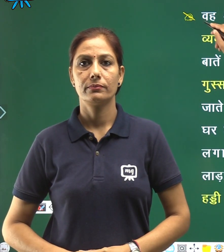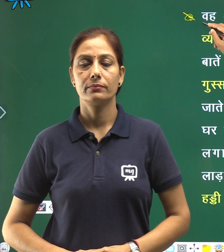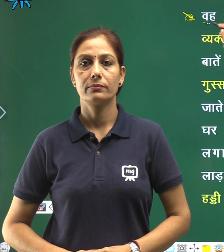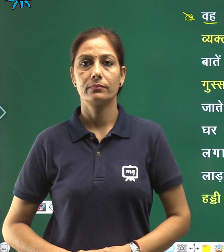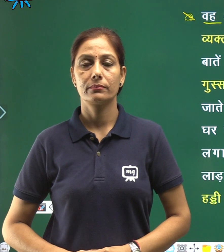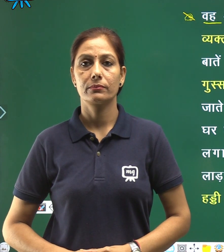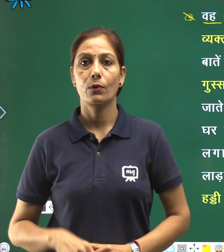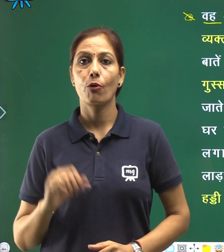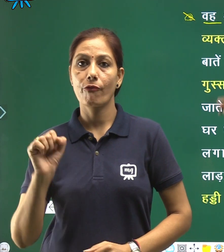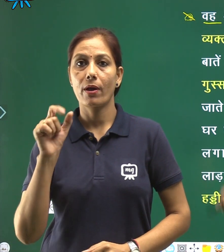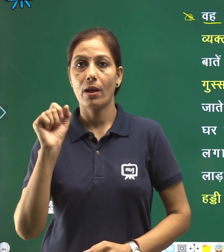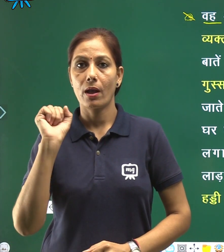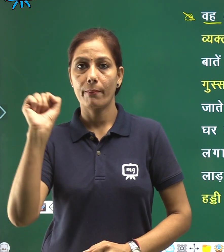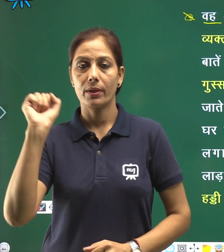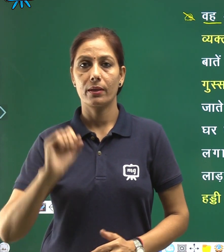वह अपने